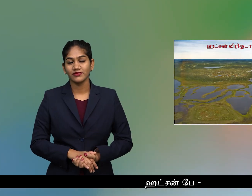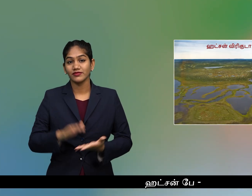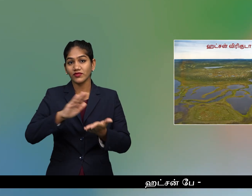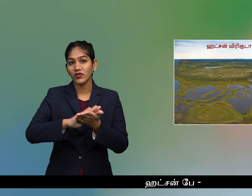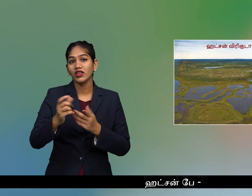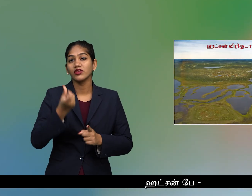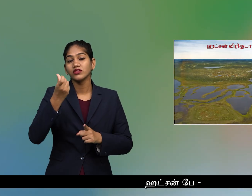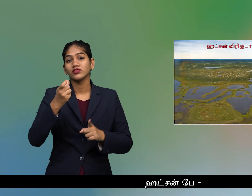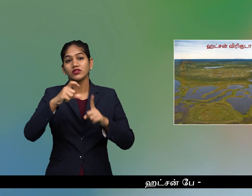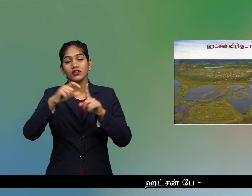ஹட்சன் பே